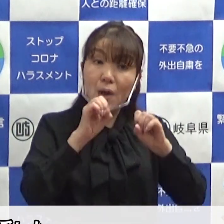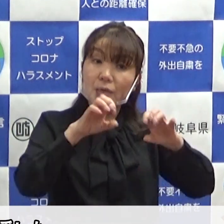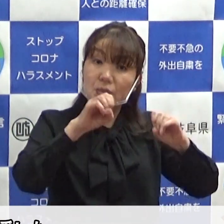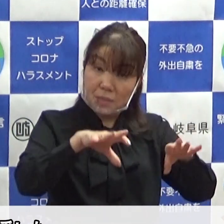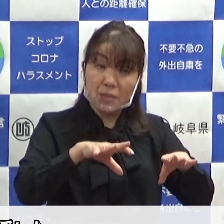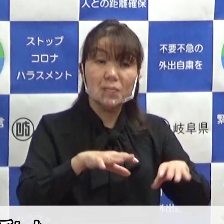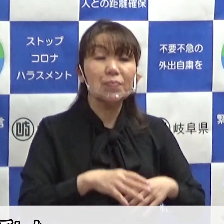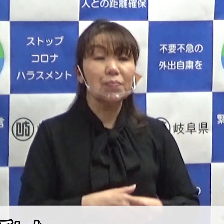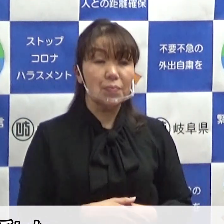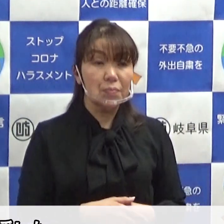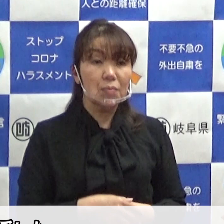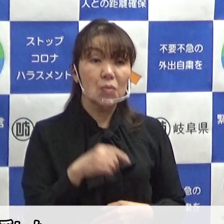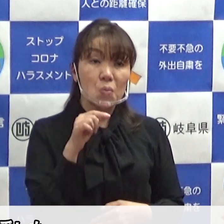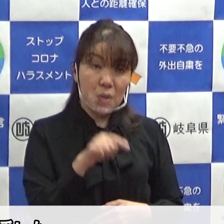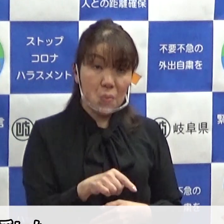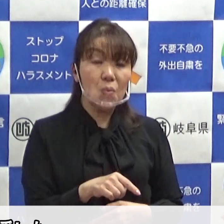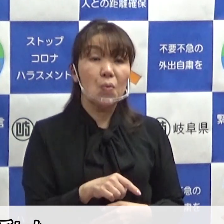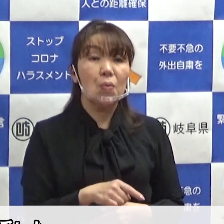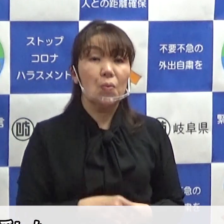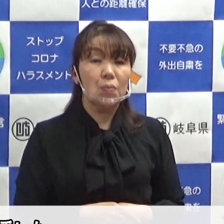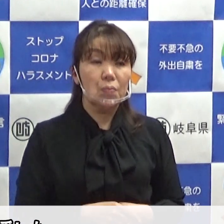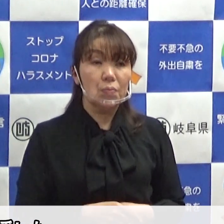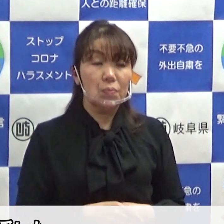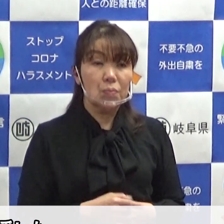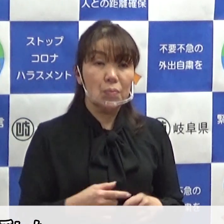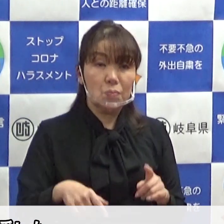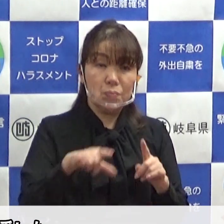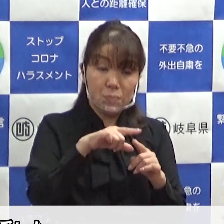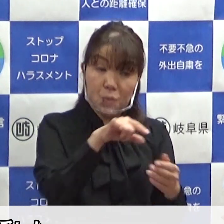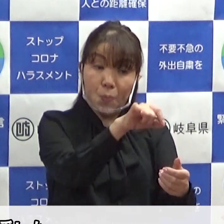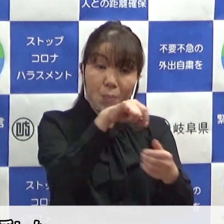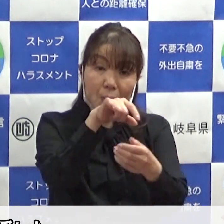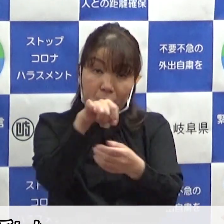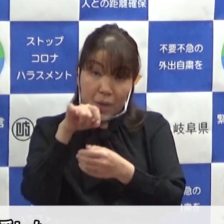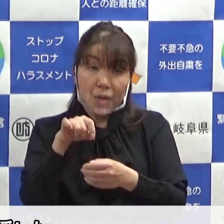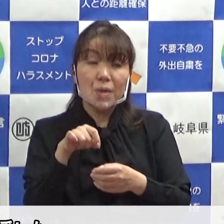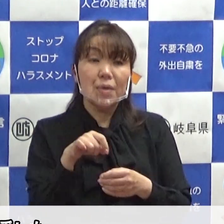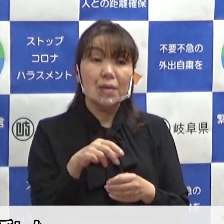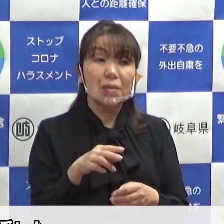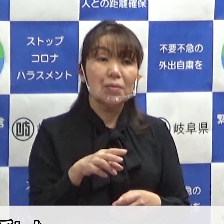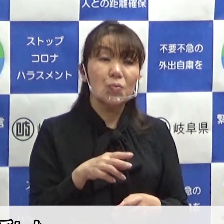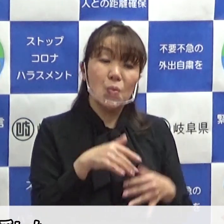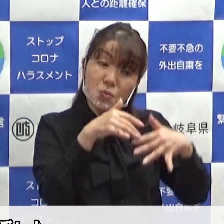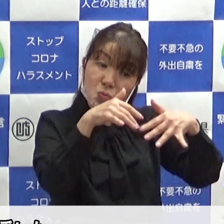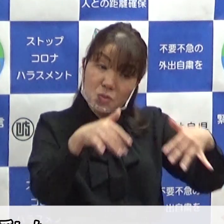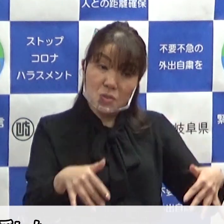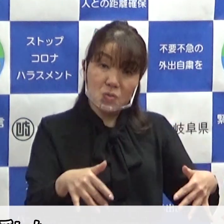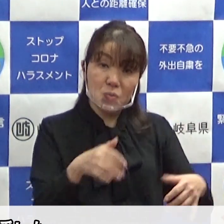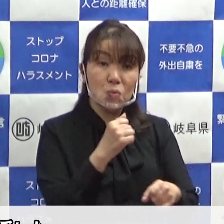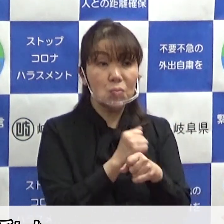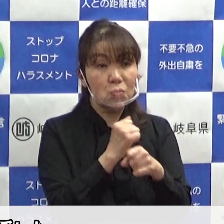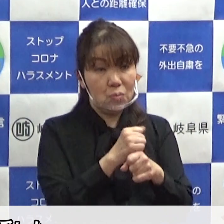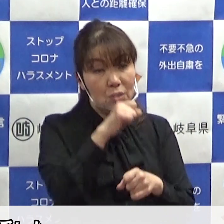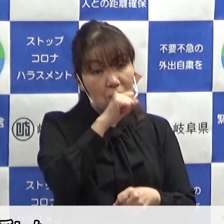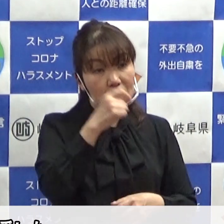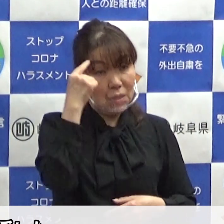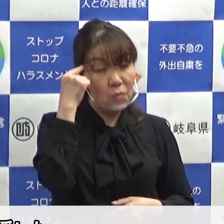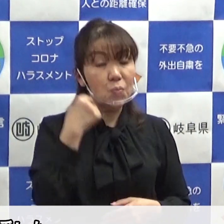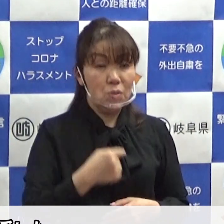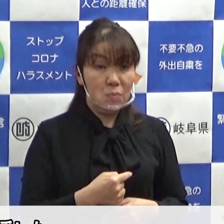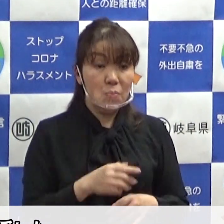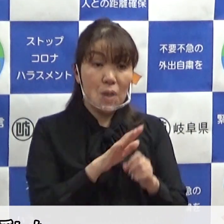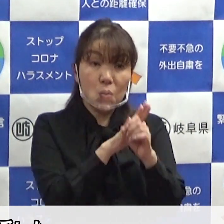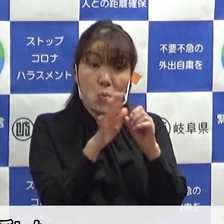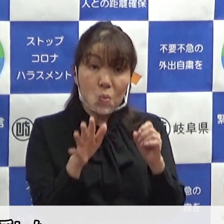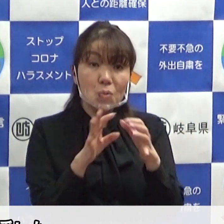言いますかね、そういうものをこうどんどんこう取り上げていくような、そういう仕組みができればというふうに思っております。コ